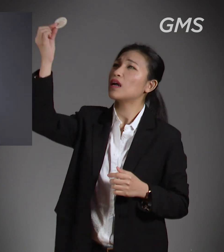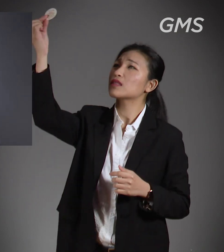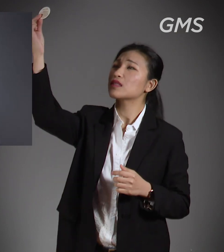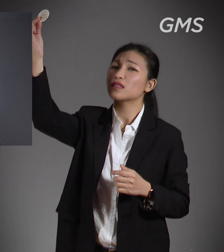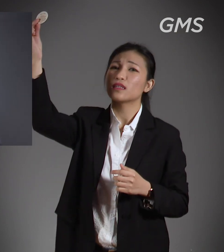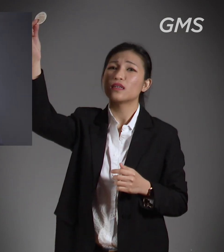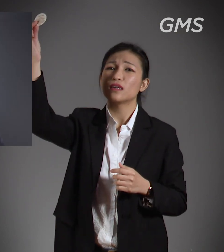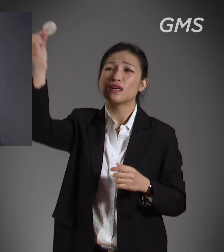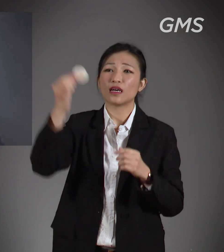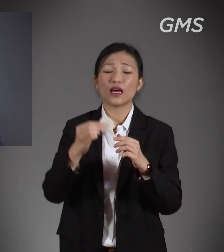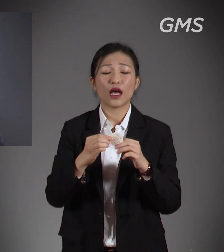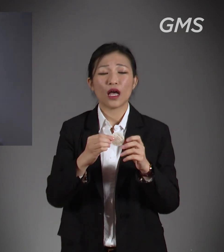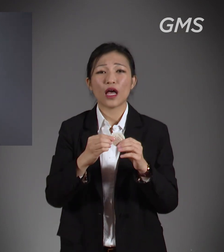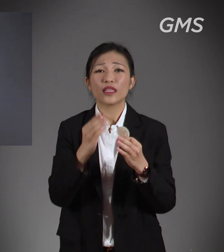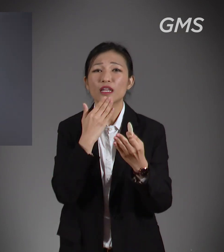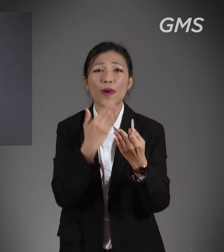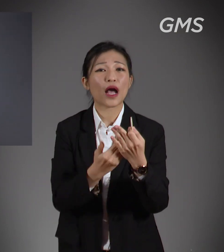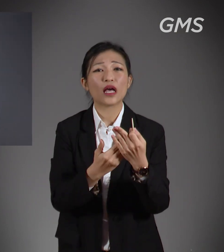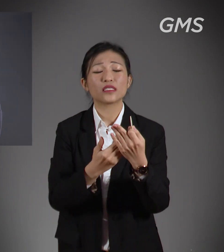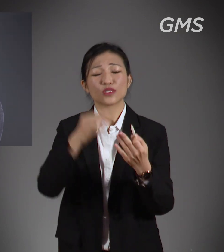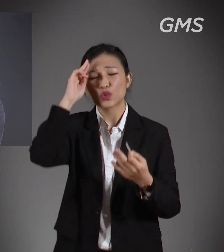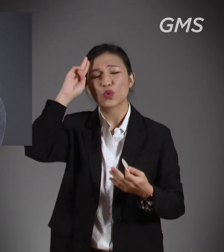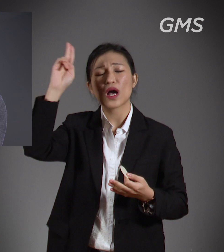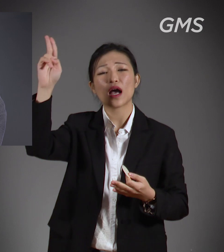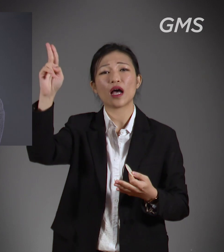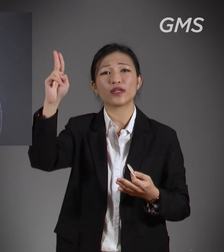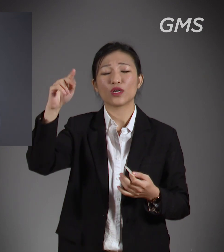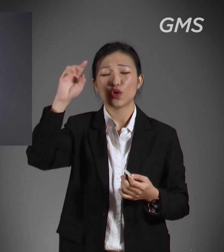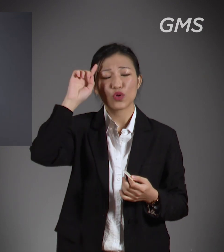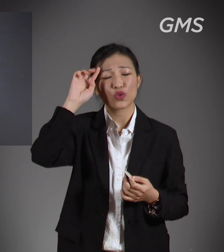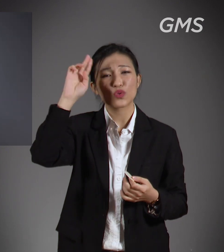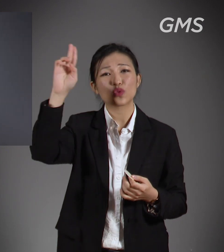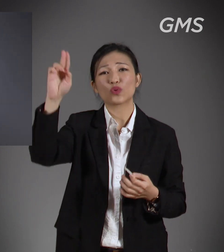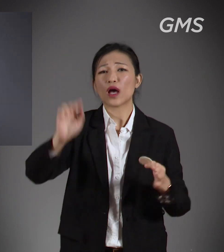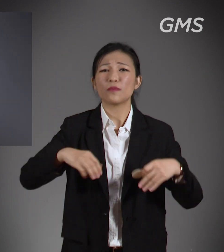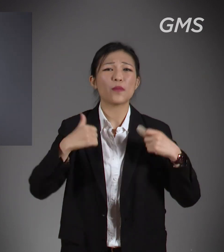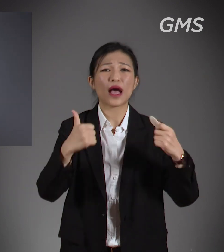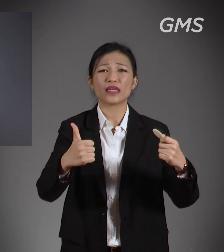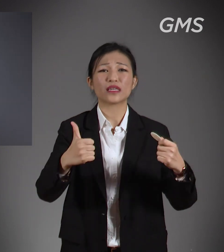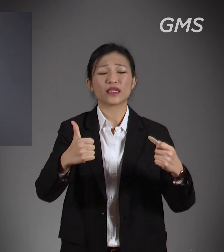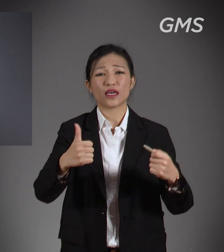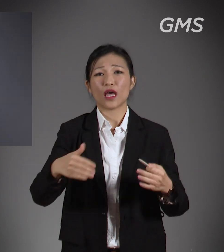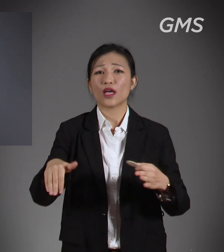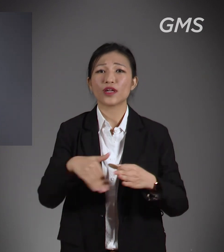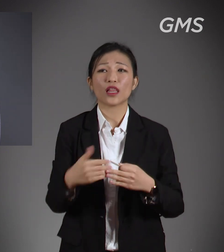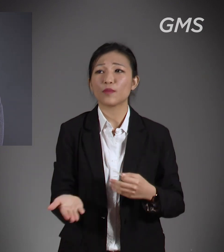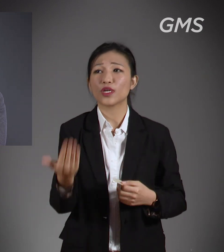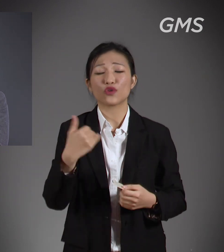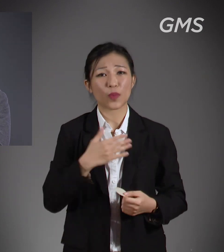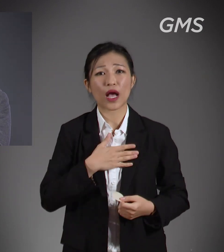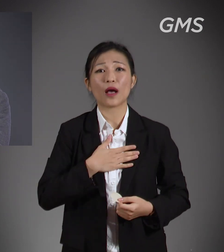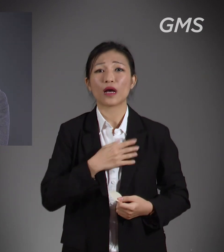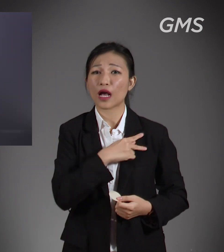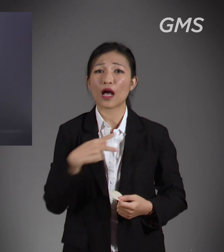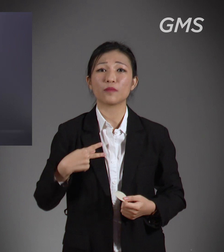untuk segala pengorbanan-Mu Tuhan. Terima kasih Engkau ajaib di dalam kehidupan kami. Terima kasih Tuhan, terima kasih.